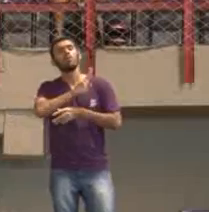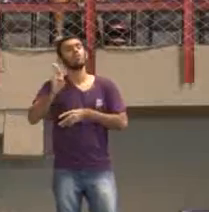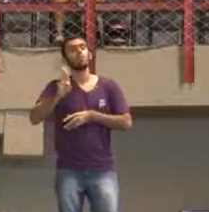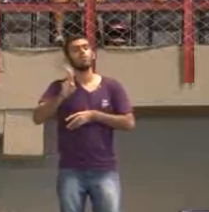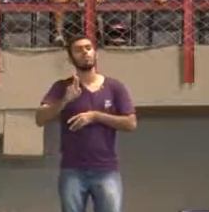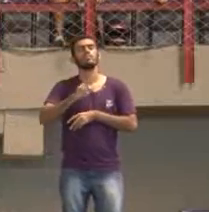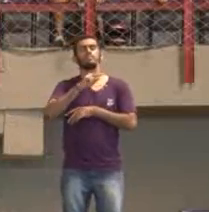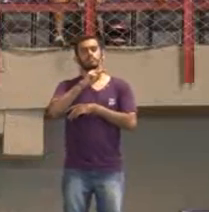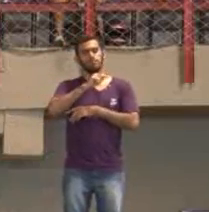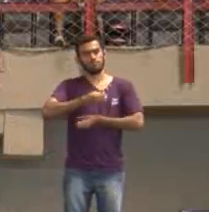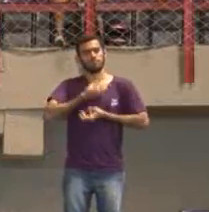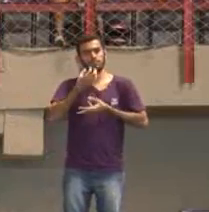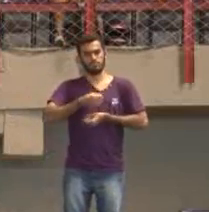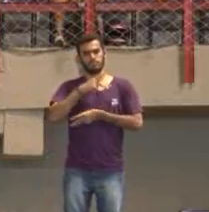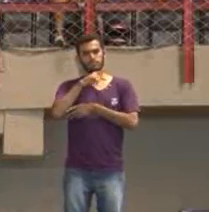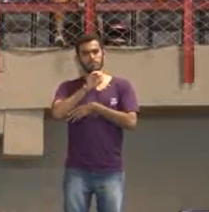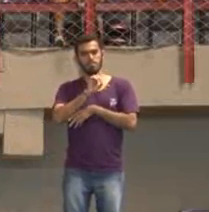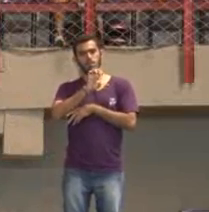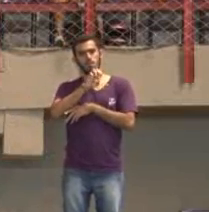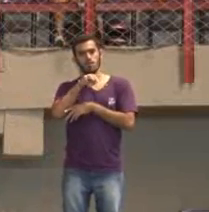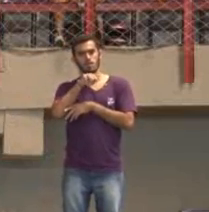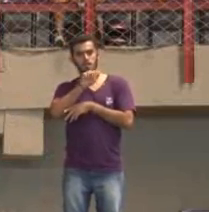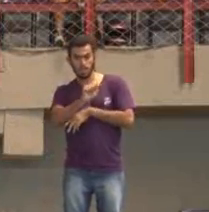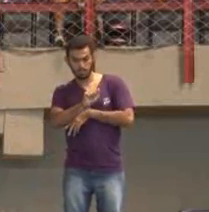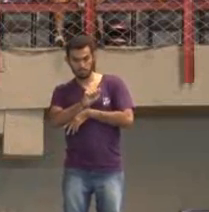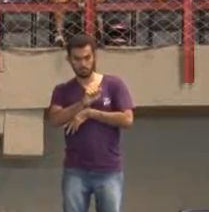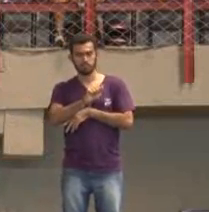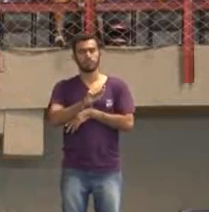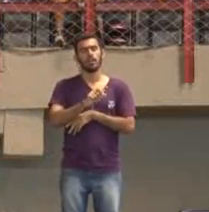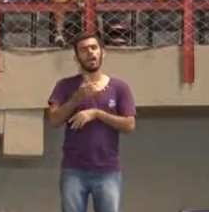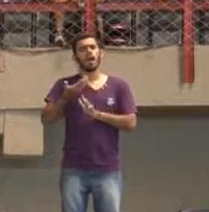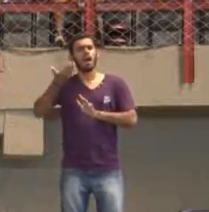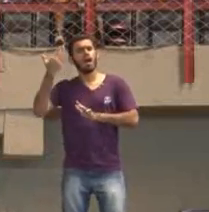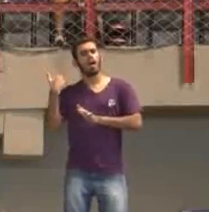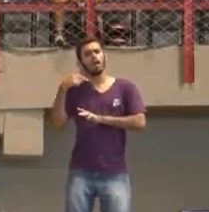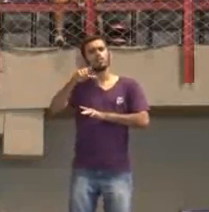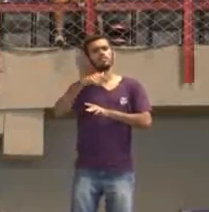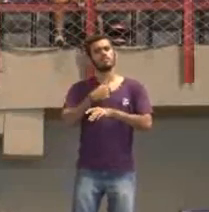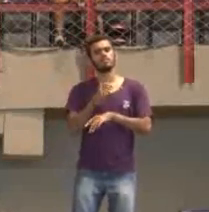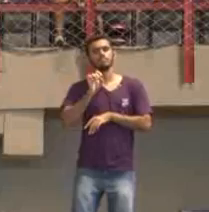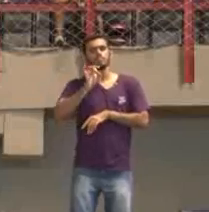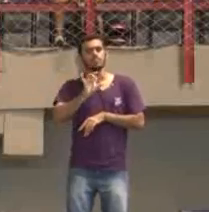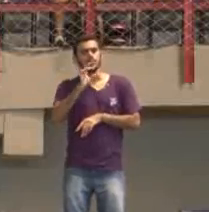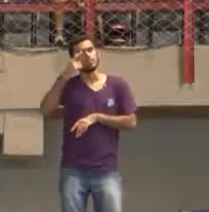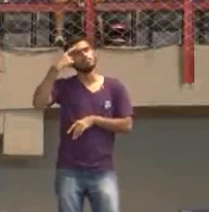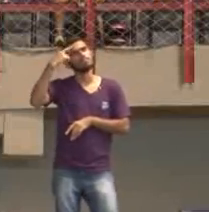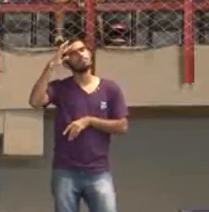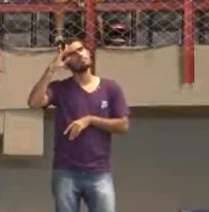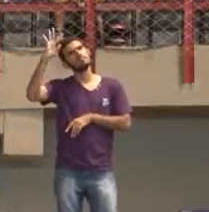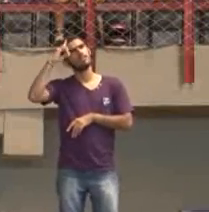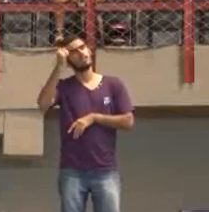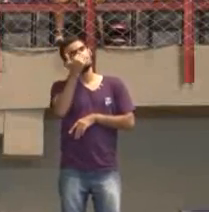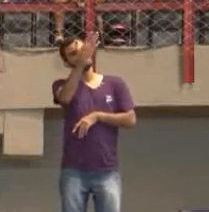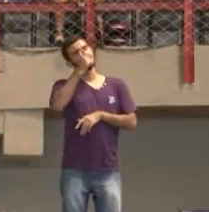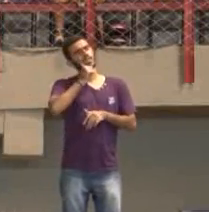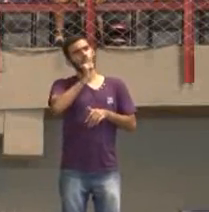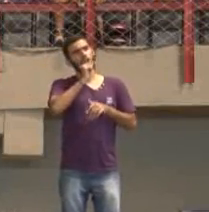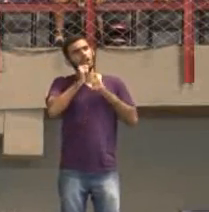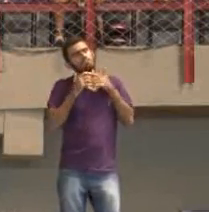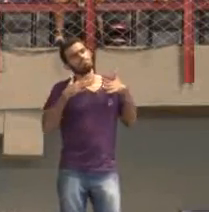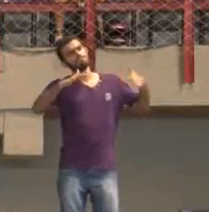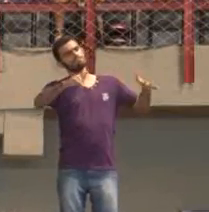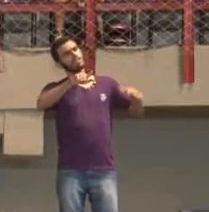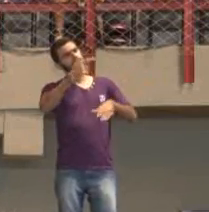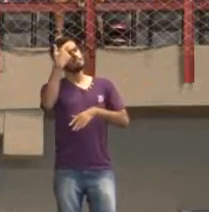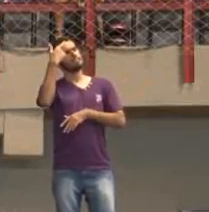poema. E antes, quando você estava só ali na frente do mar, pensando que foi traído e tudo mais, como é o nome?